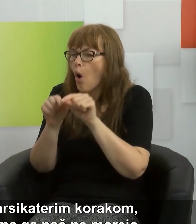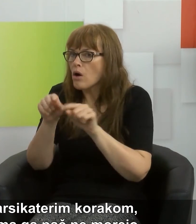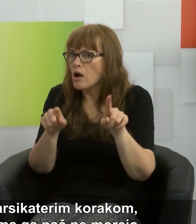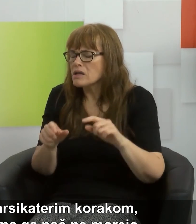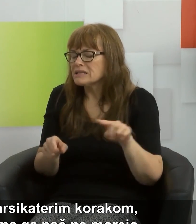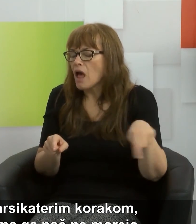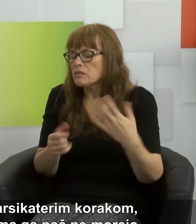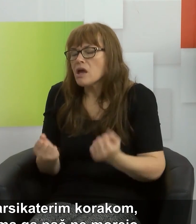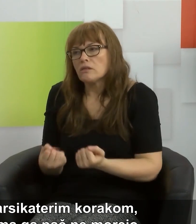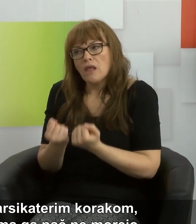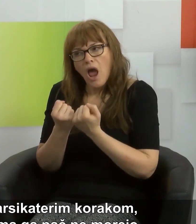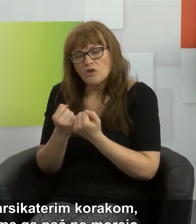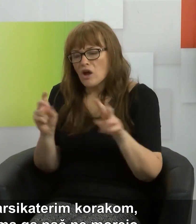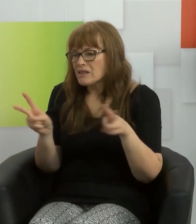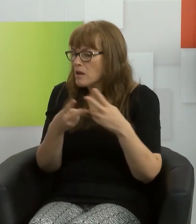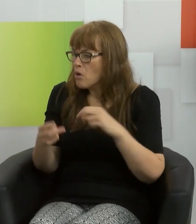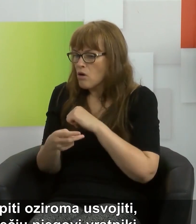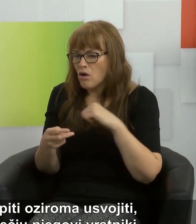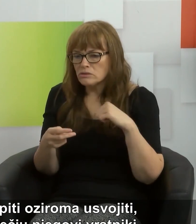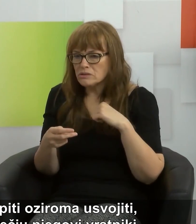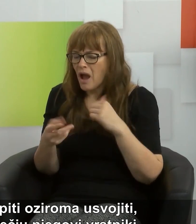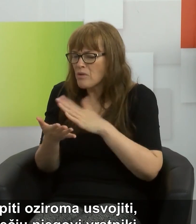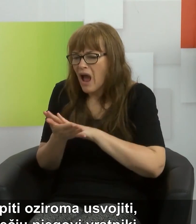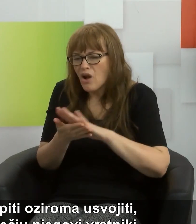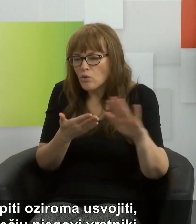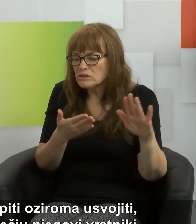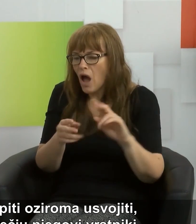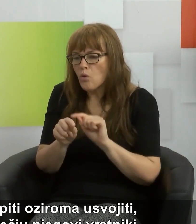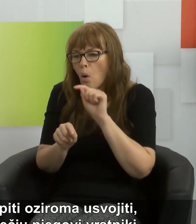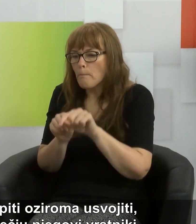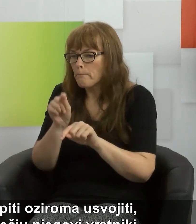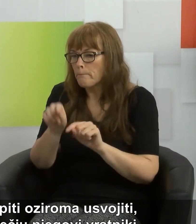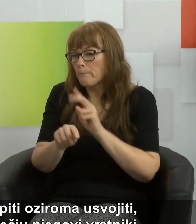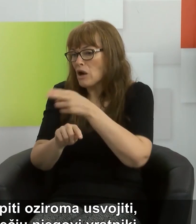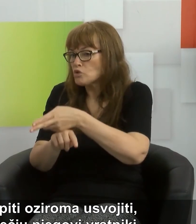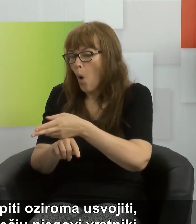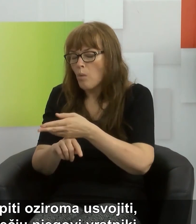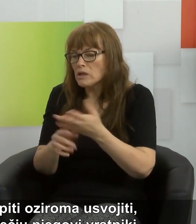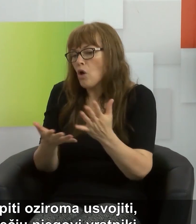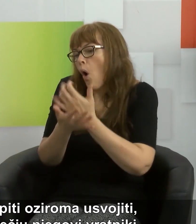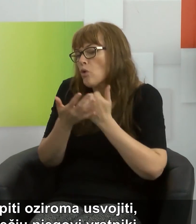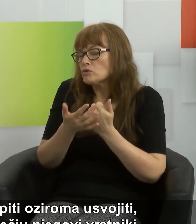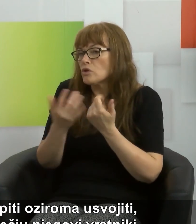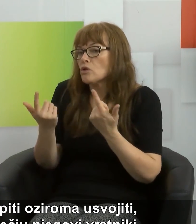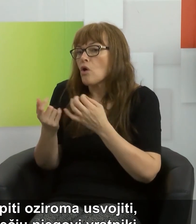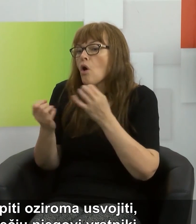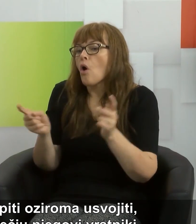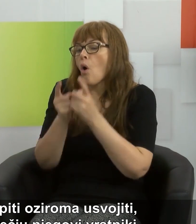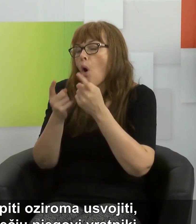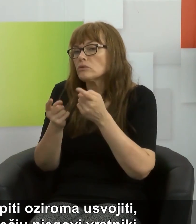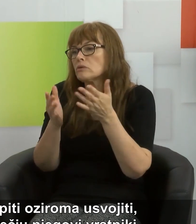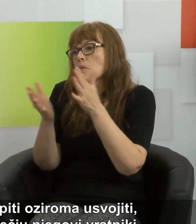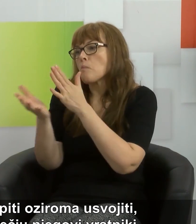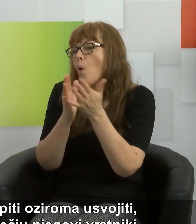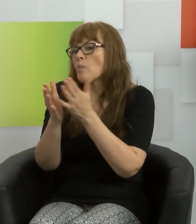je težek oziroma ga pač ne morejo tako enostavno prestopiti oziroma osvojiti, kot ga mogoče v poprečju